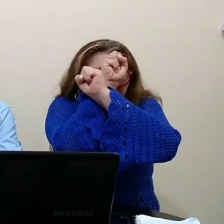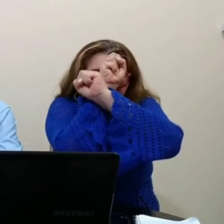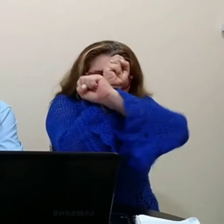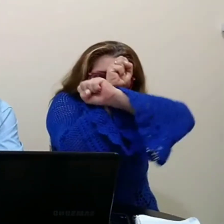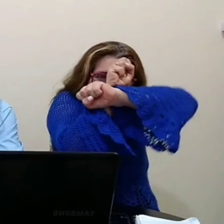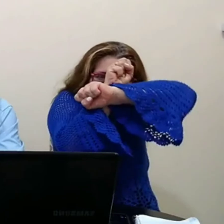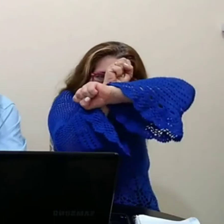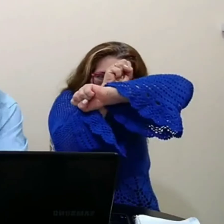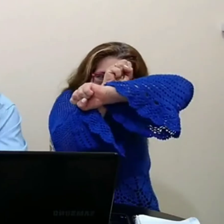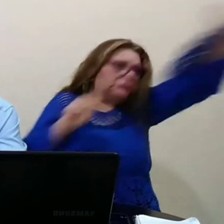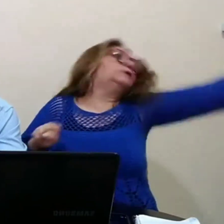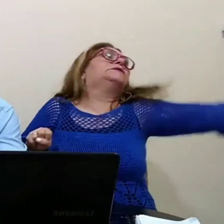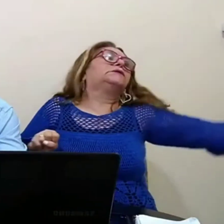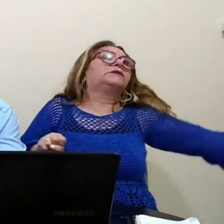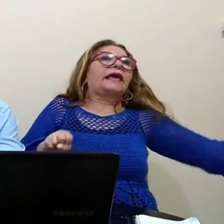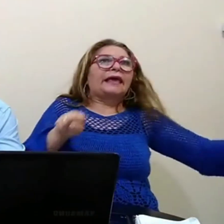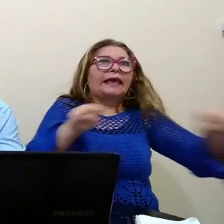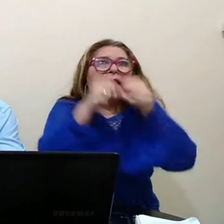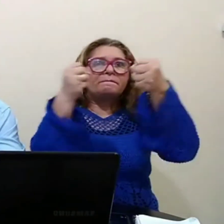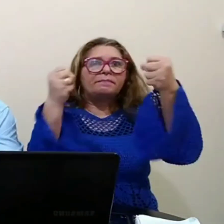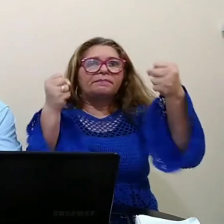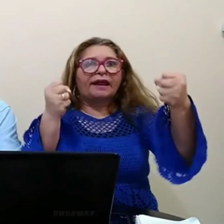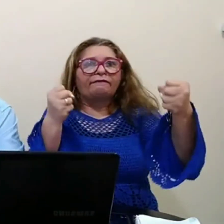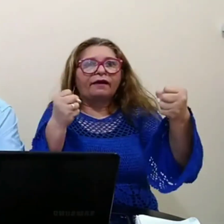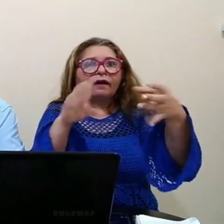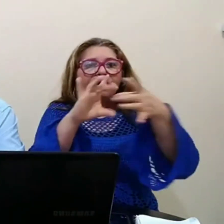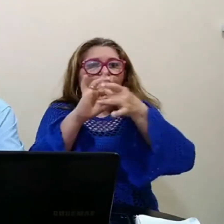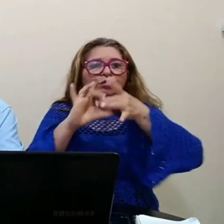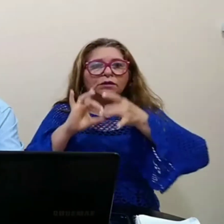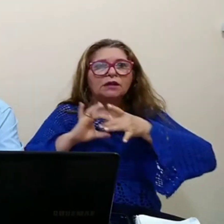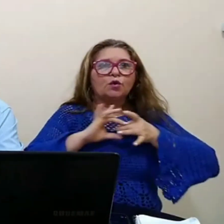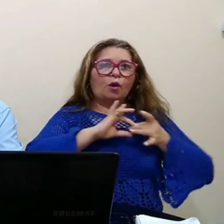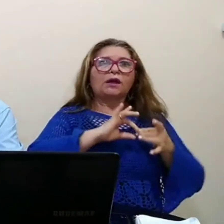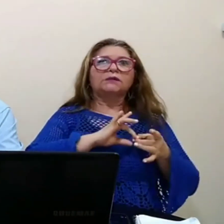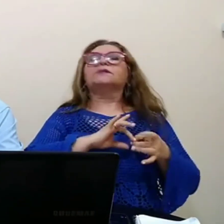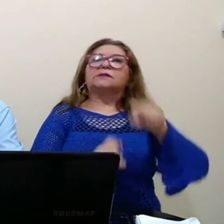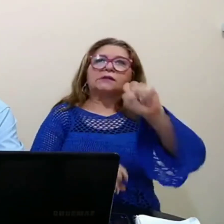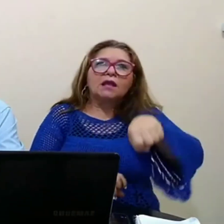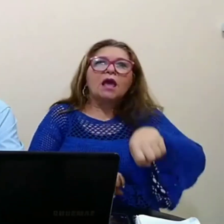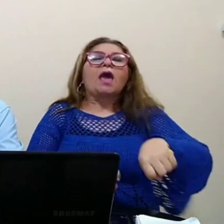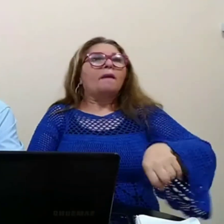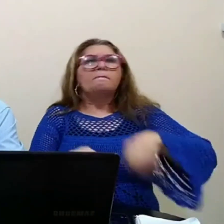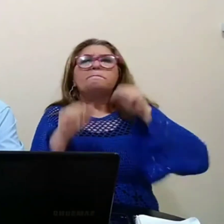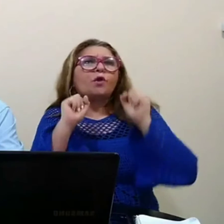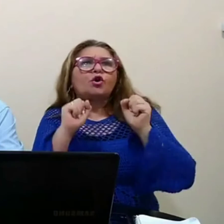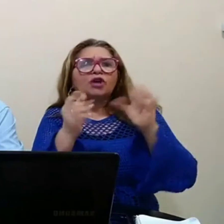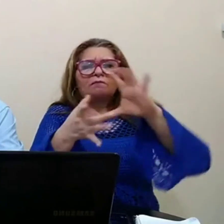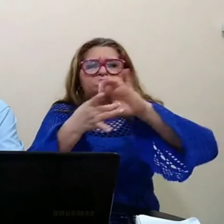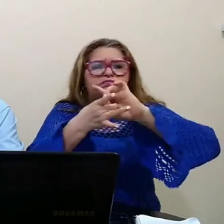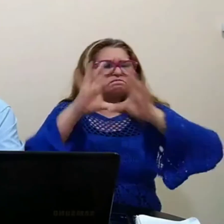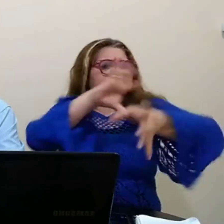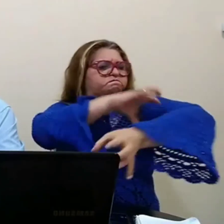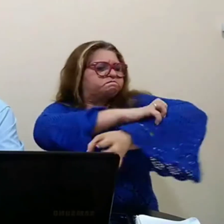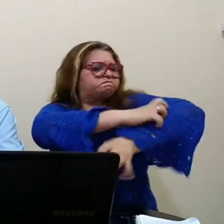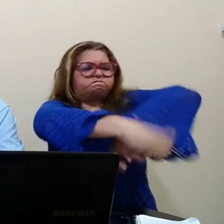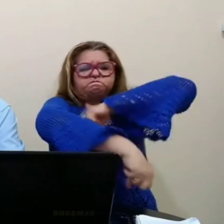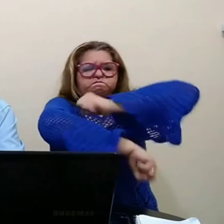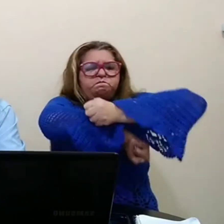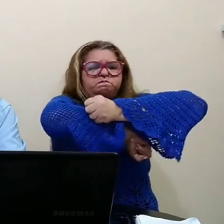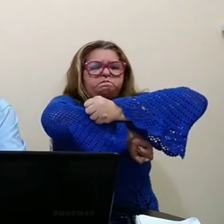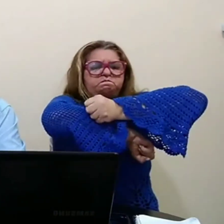de muita força, e mesmo que ele era preso com correntes, grilhões, cadeias,